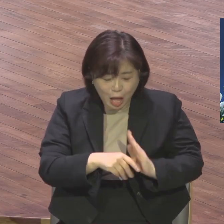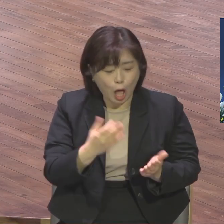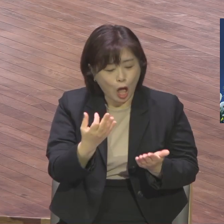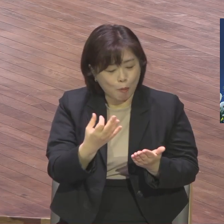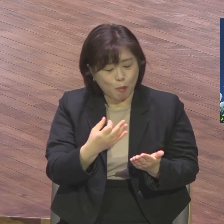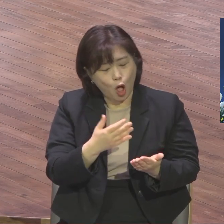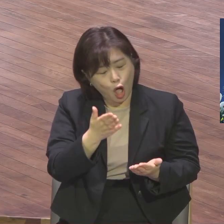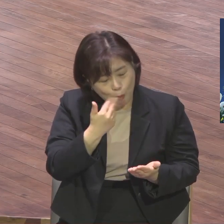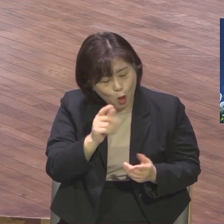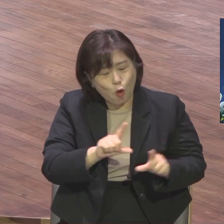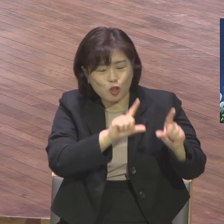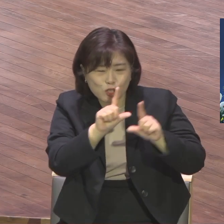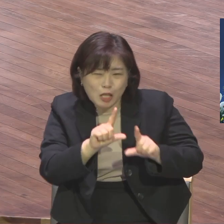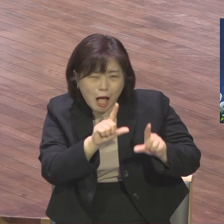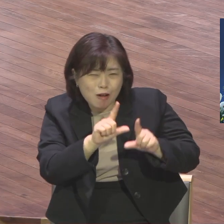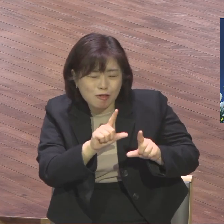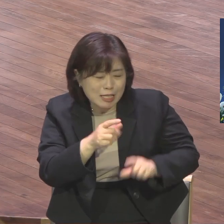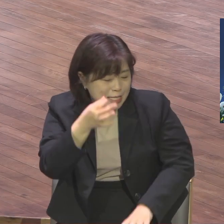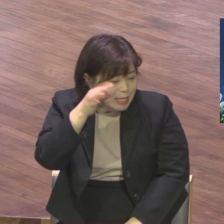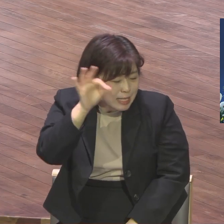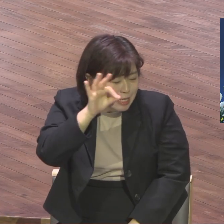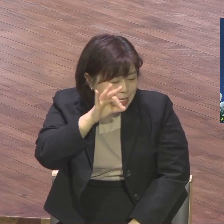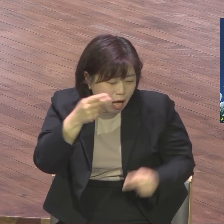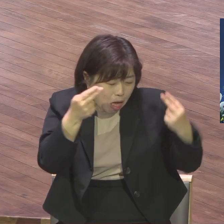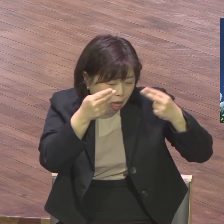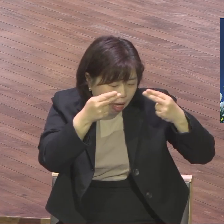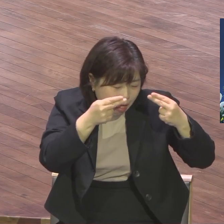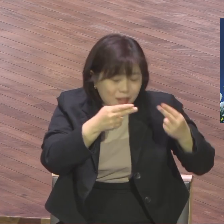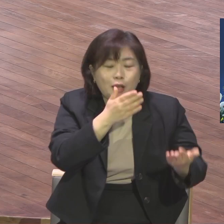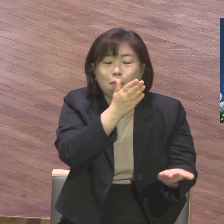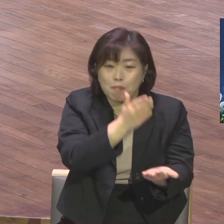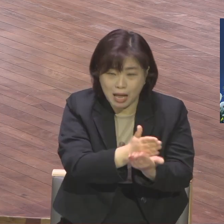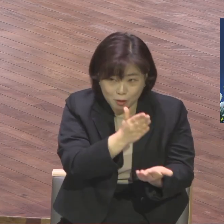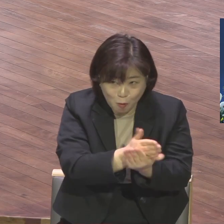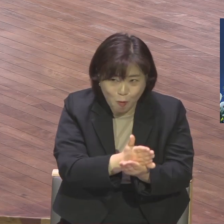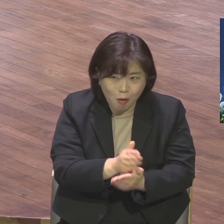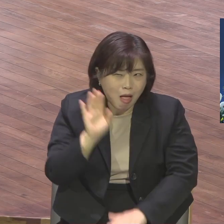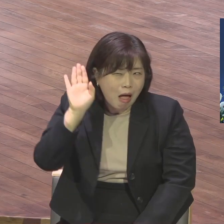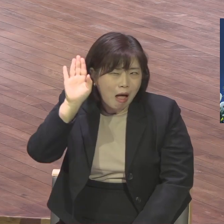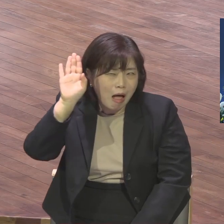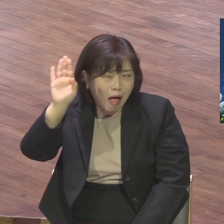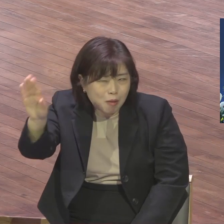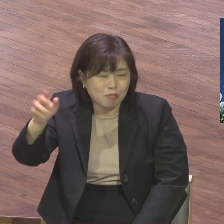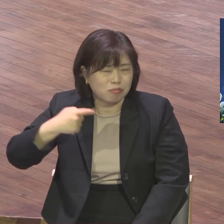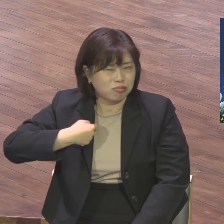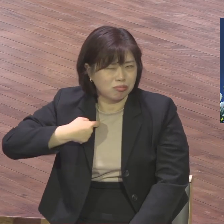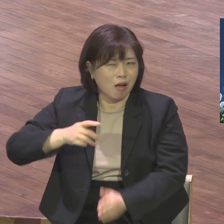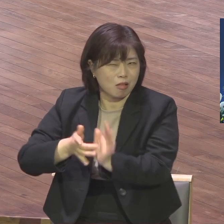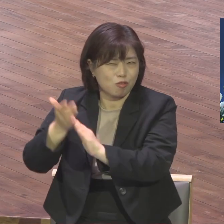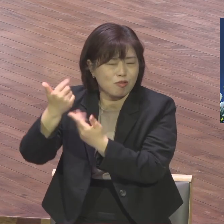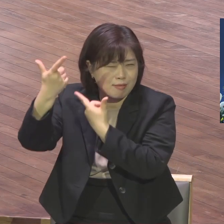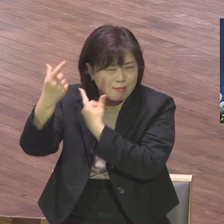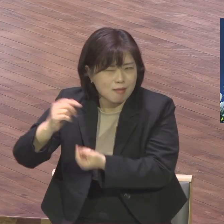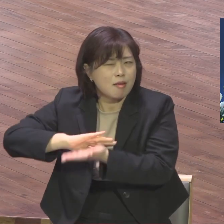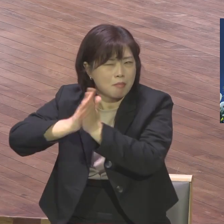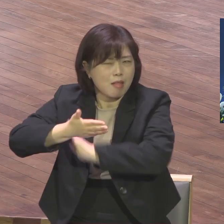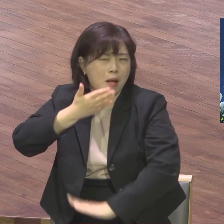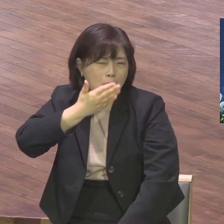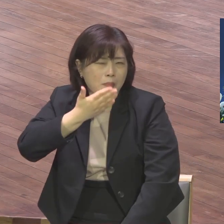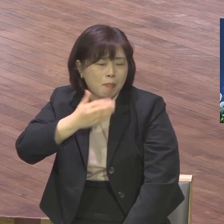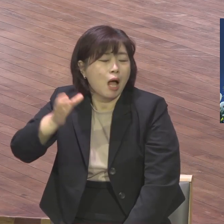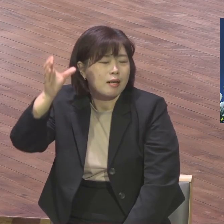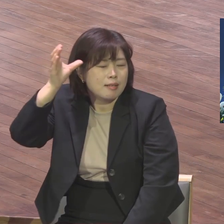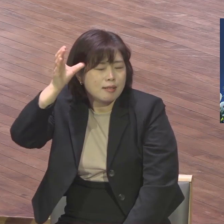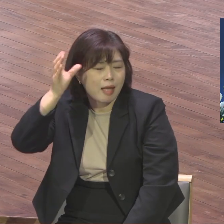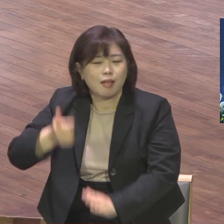영광스러운 미래를 바라면서 변화의 증인의 삶을 사는 새로운 시작이 되기를 바랍니다. 그것이 망대를